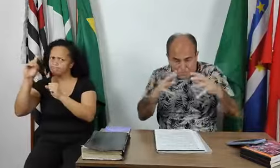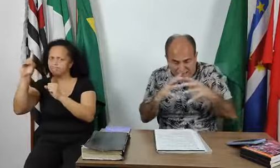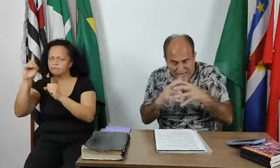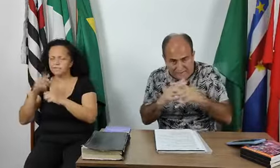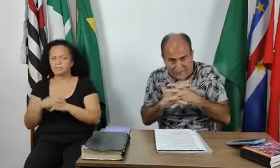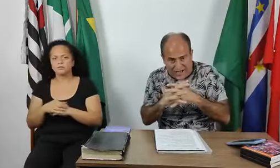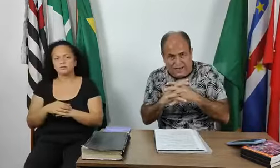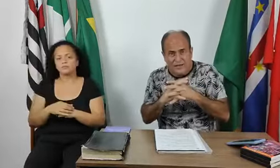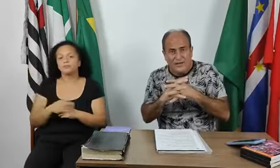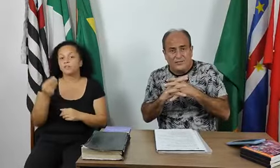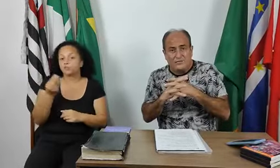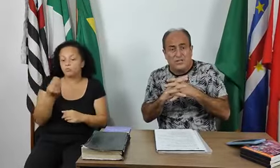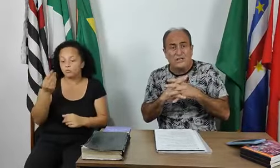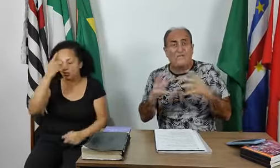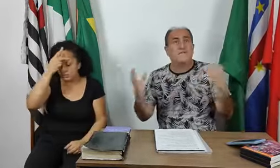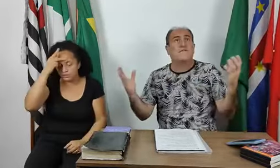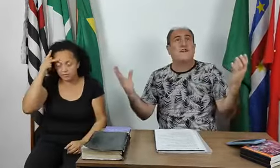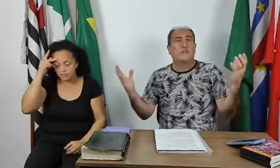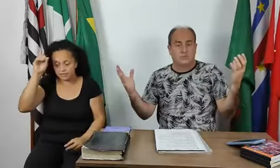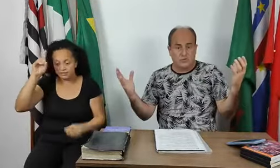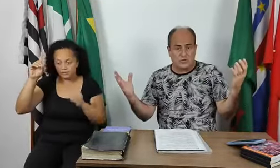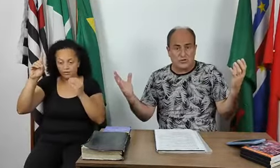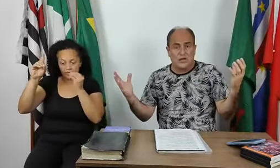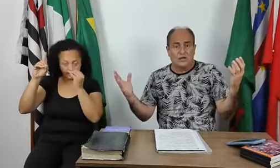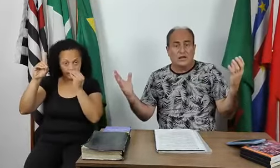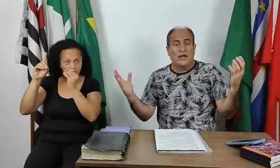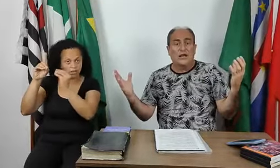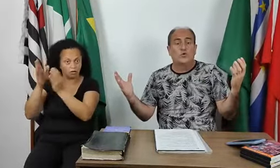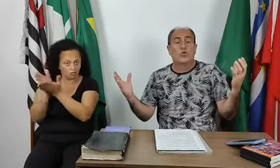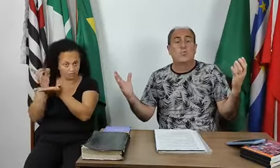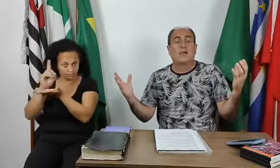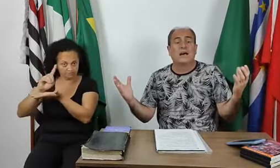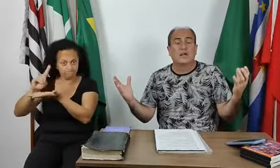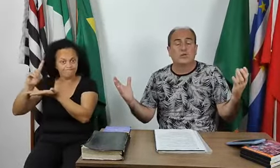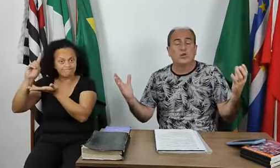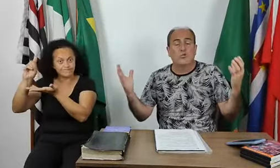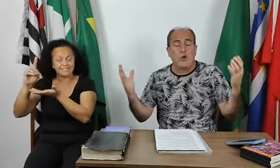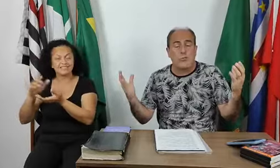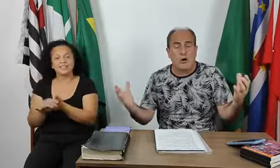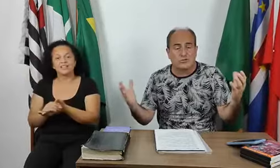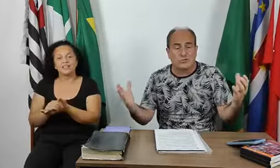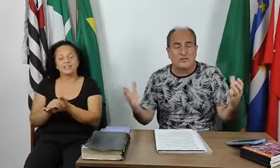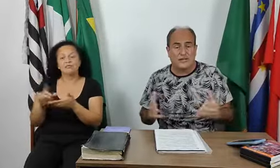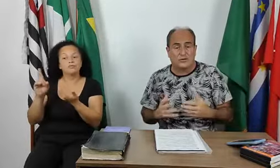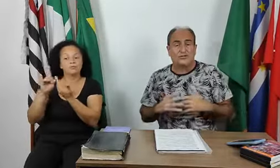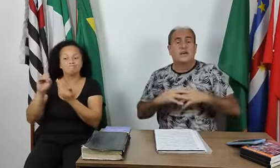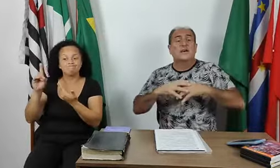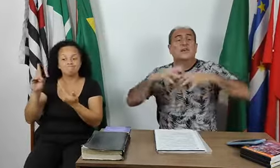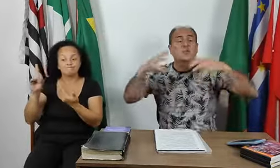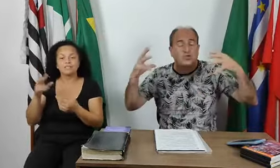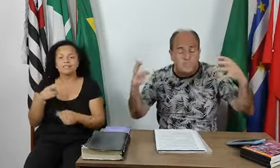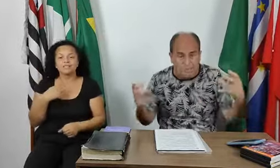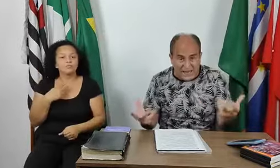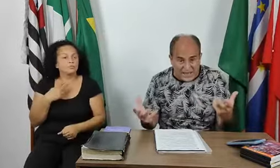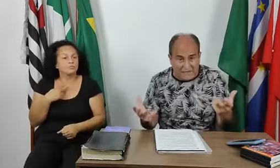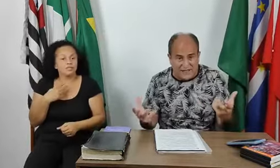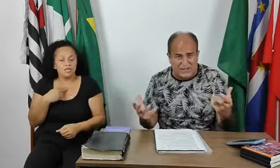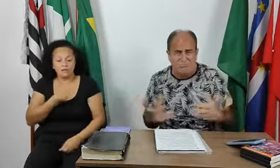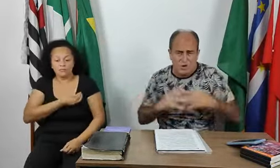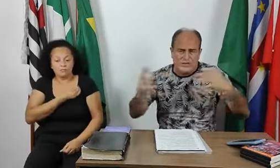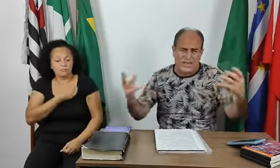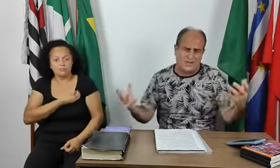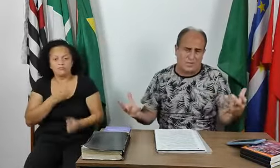nos priva de vivermos, né, no plano e no propósito de Deus, e nos